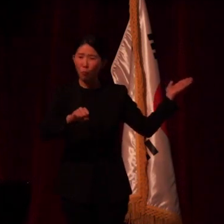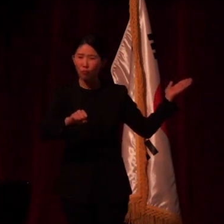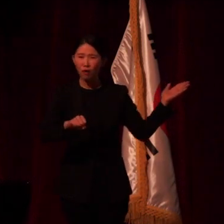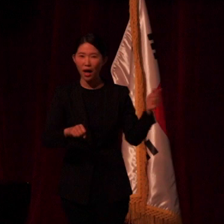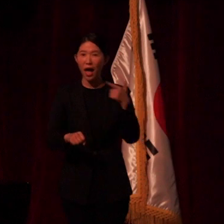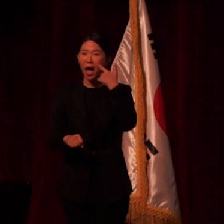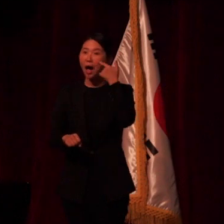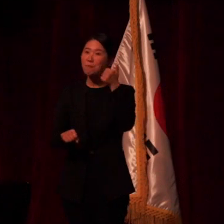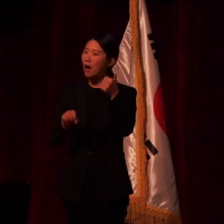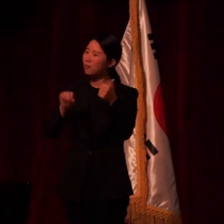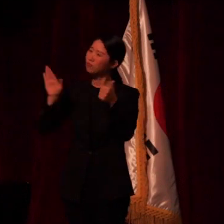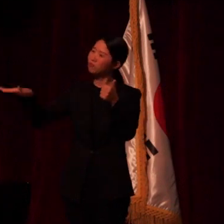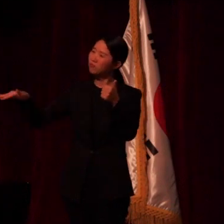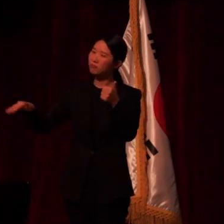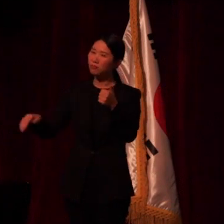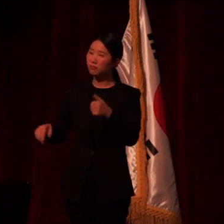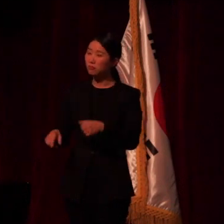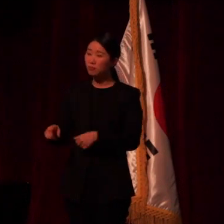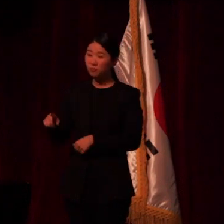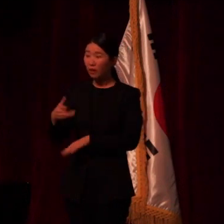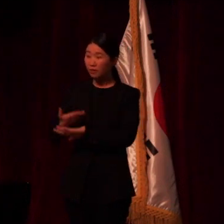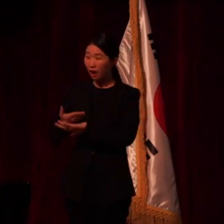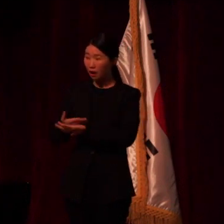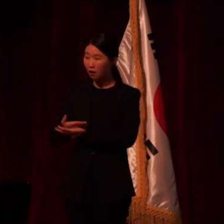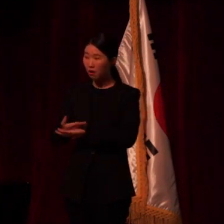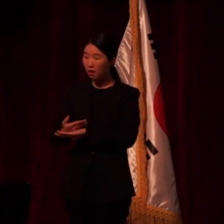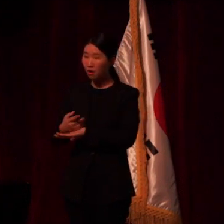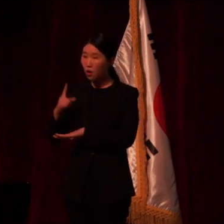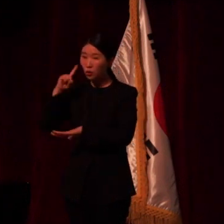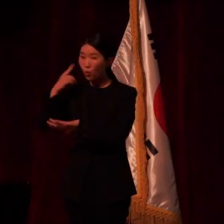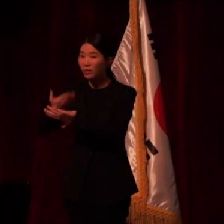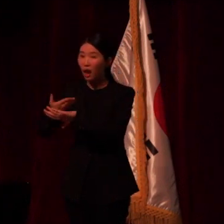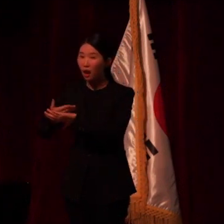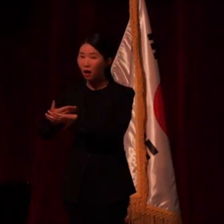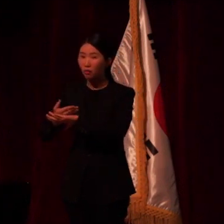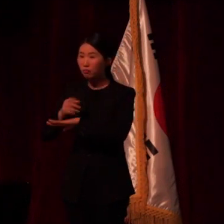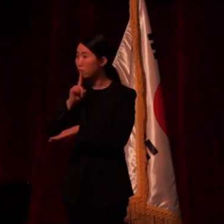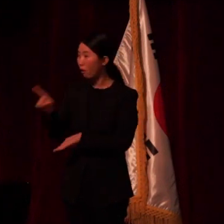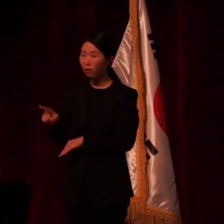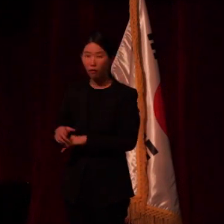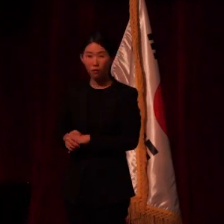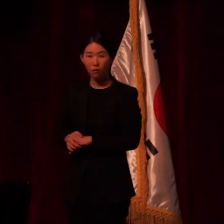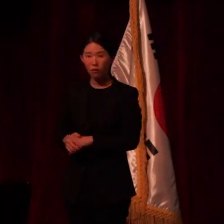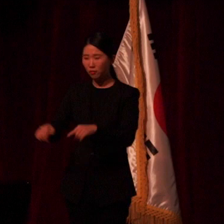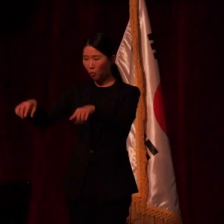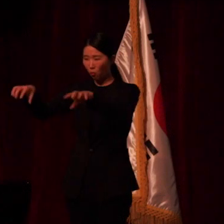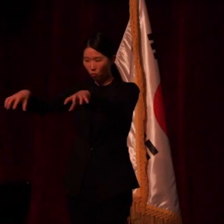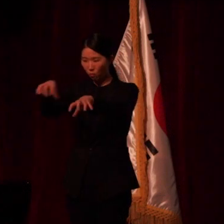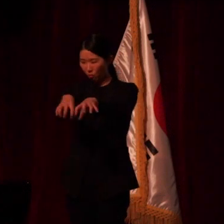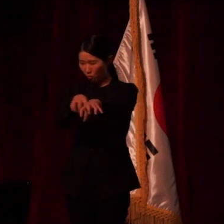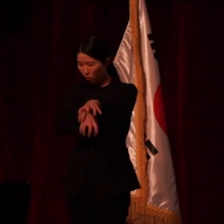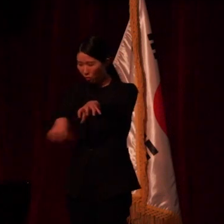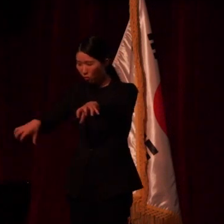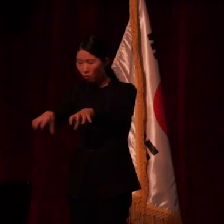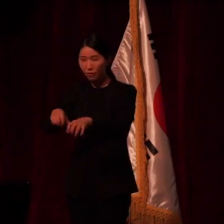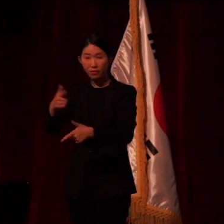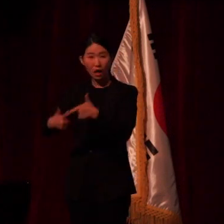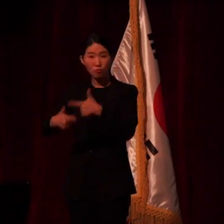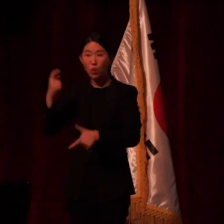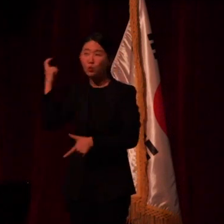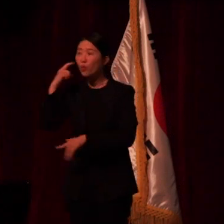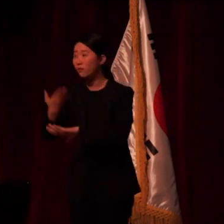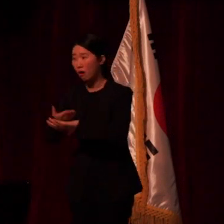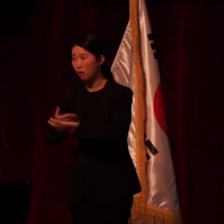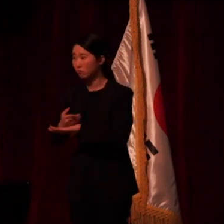아빠는 말합니다. 다르지? 위치마다 나무 소리가 다 달라. 엄마는